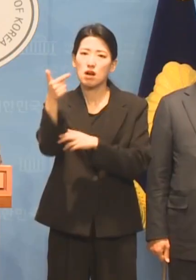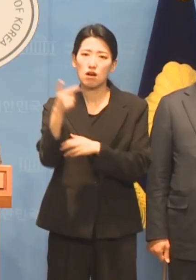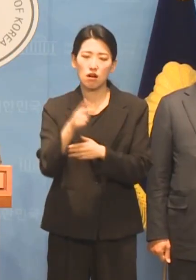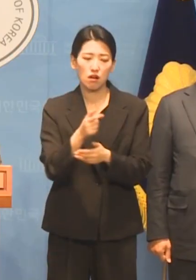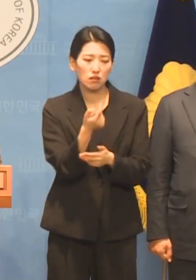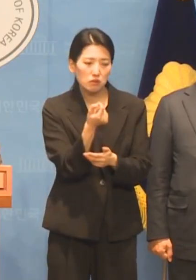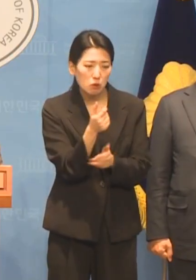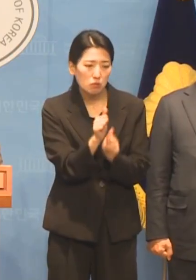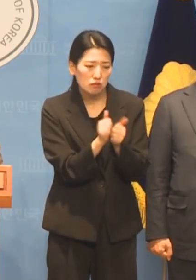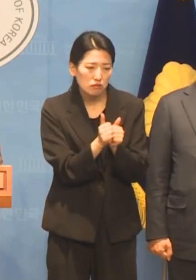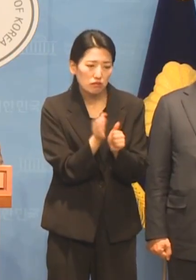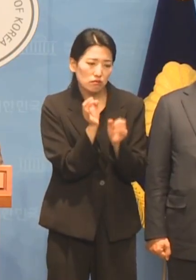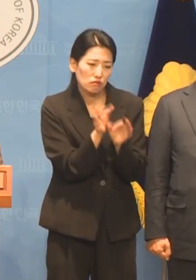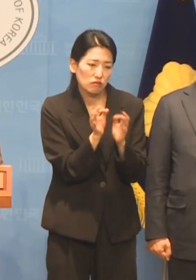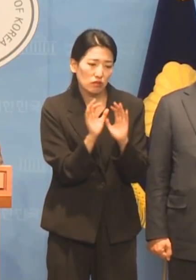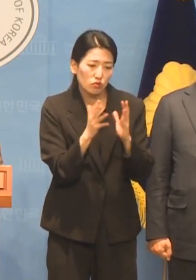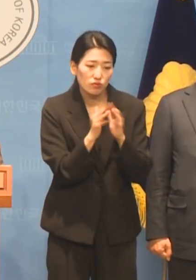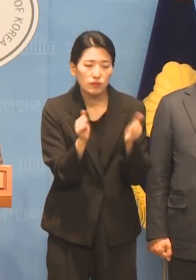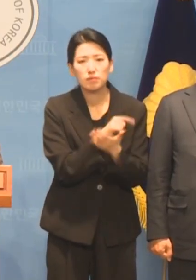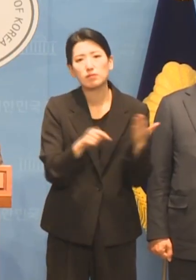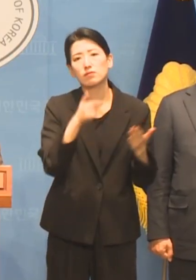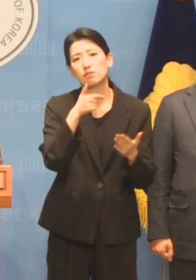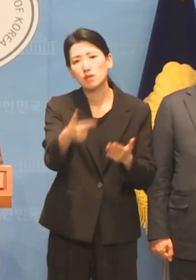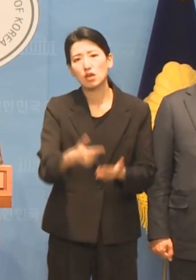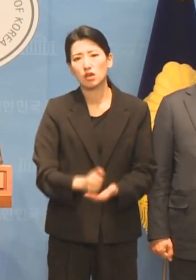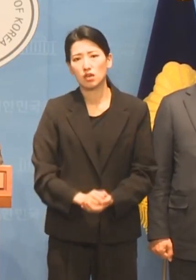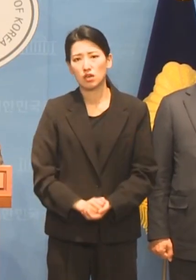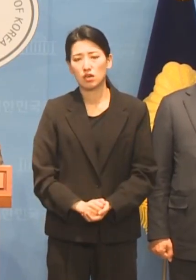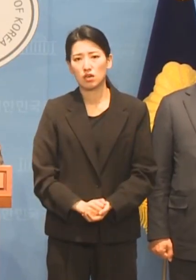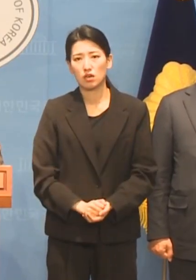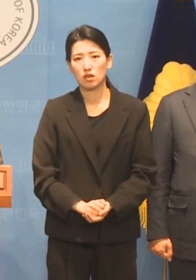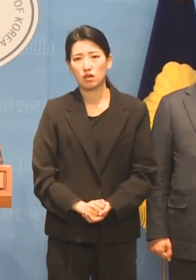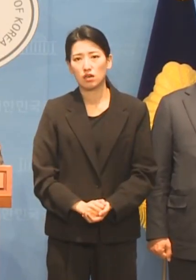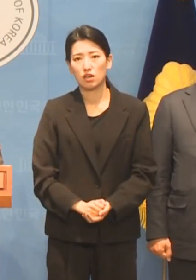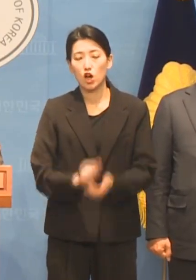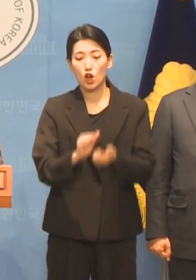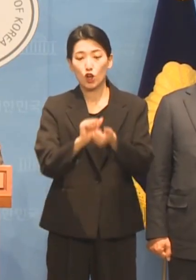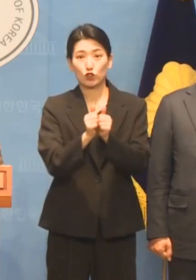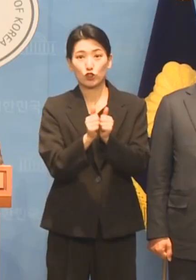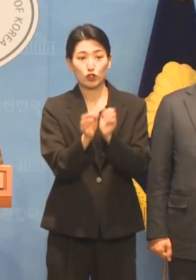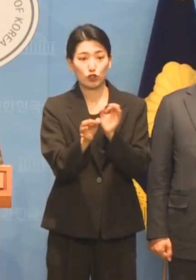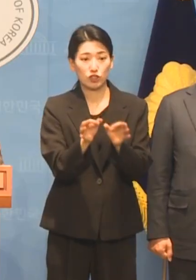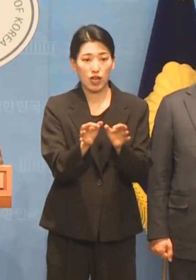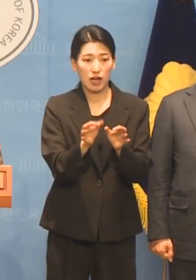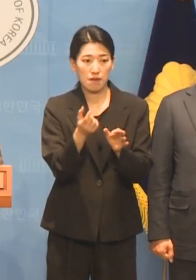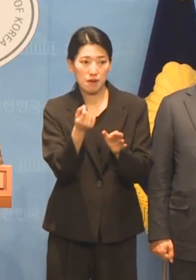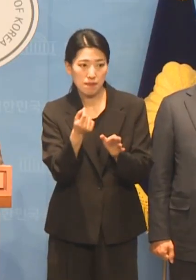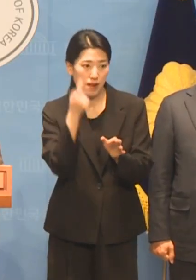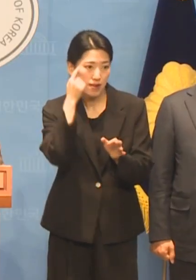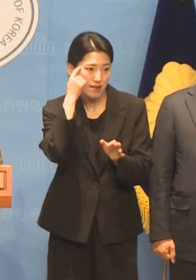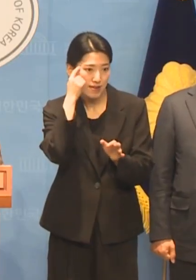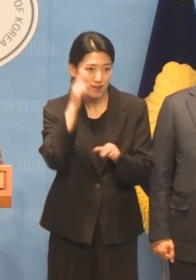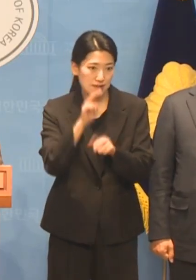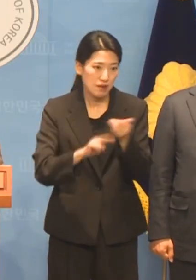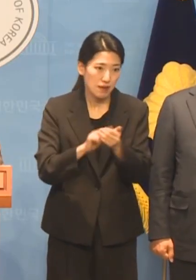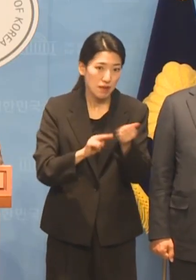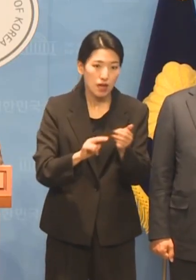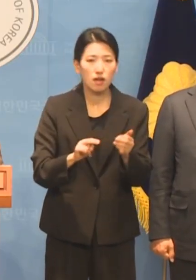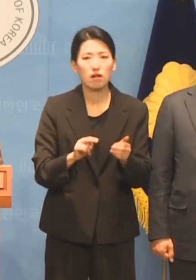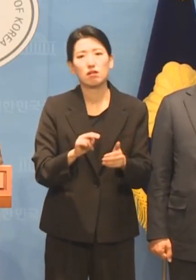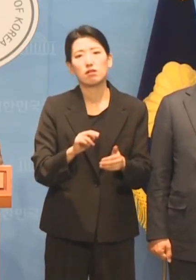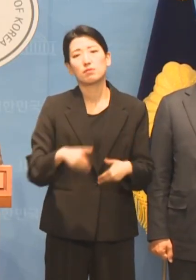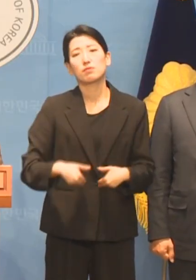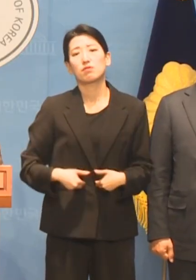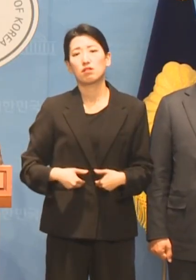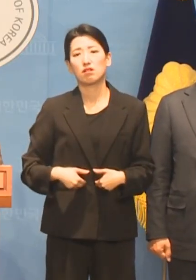정도입니다. 국장 탈출은 지능순. 지금 우리 주식시장에 대한 신뢰는